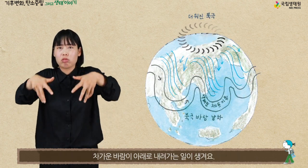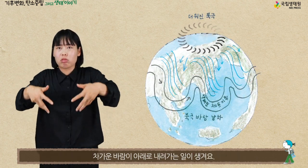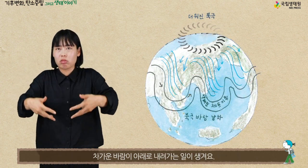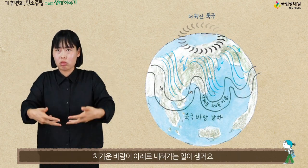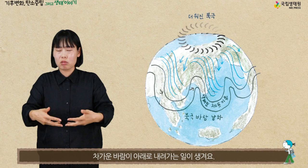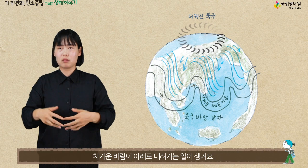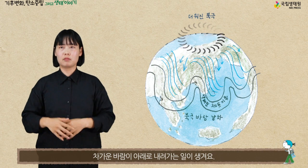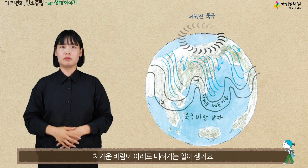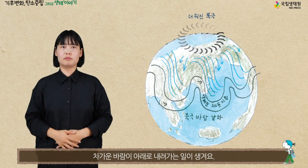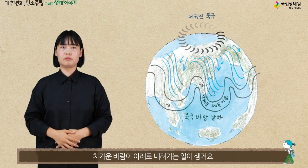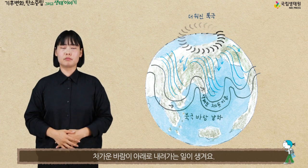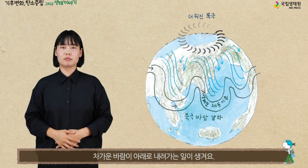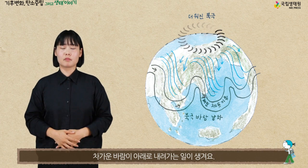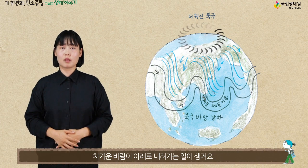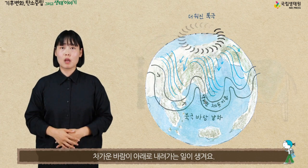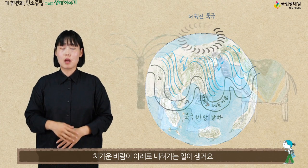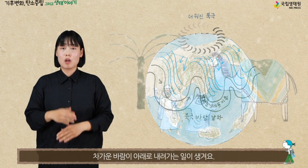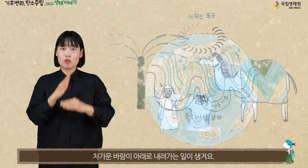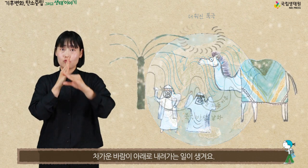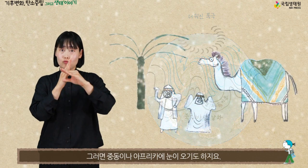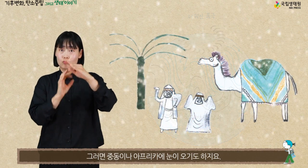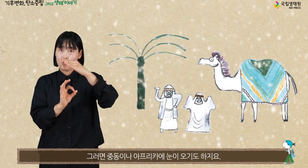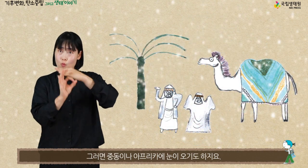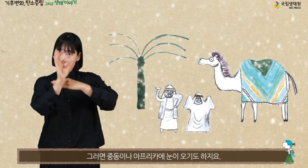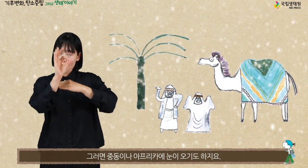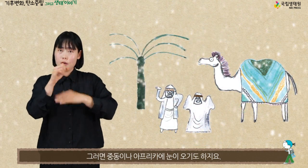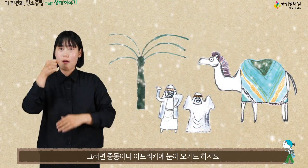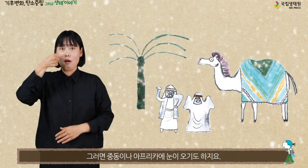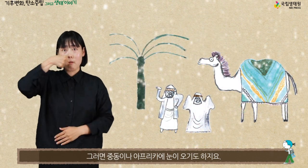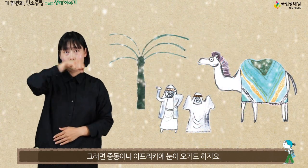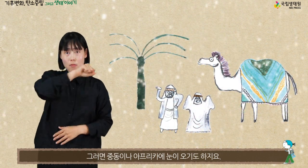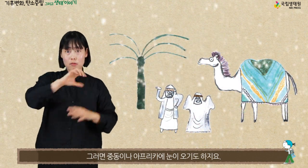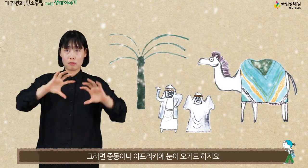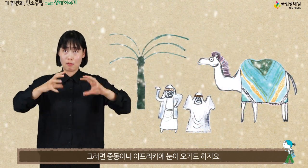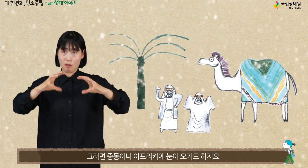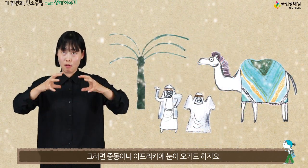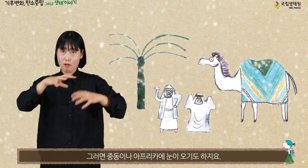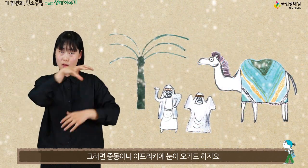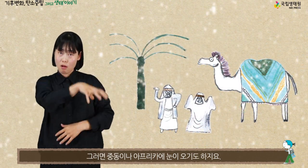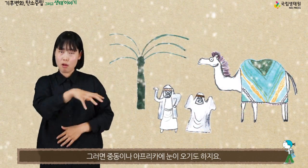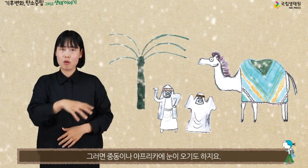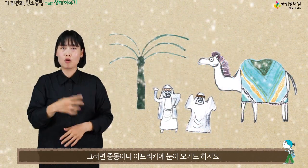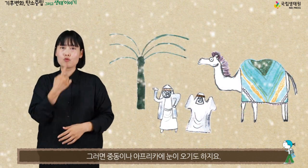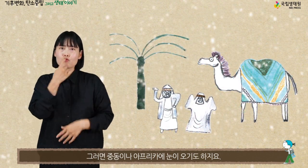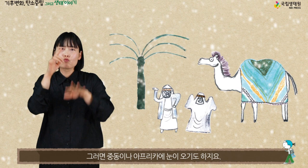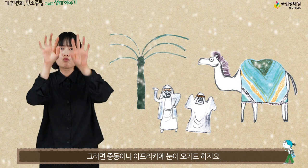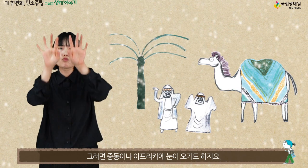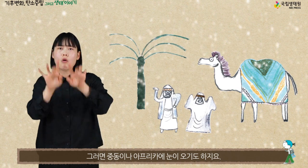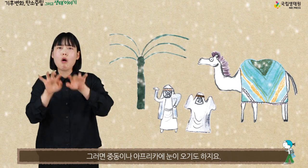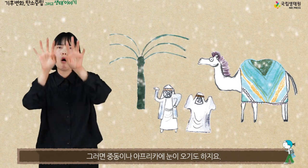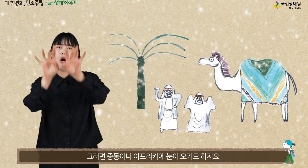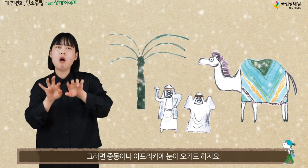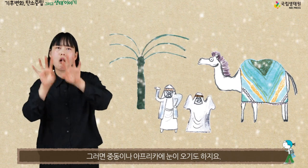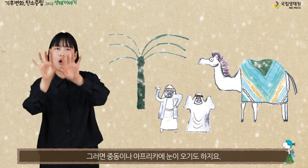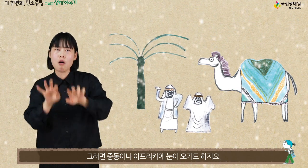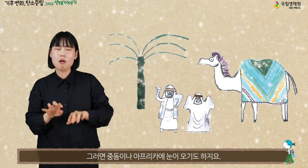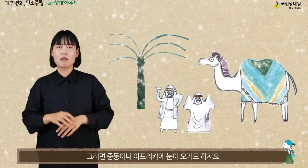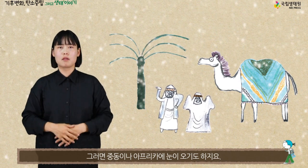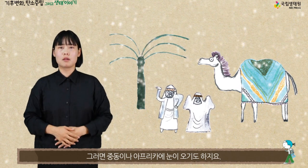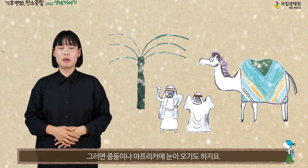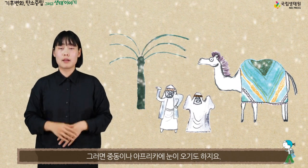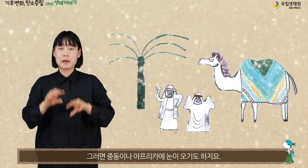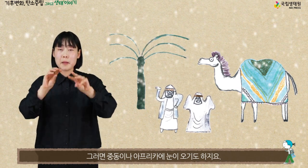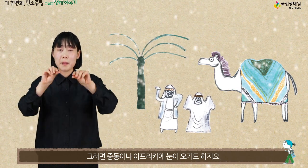차가운 바람이 아래로 내려가는 일이 생겨요. 그러면 중동이나 아프리카에 눈이 오기도 하지요.